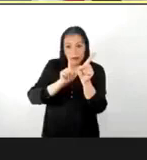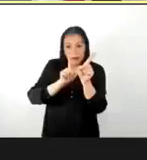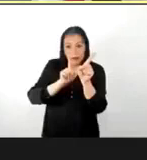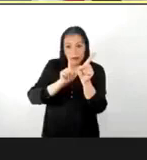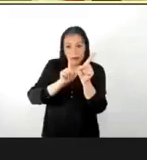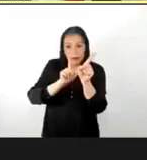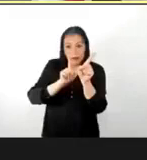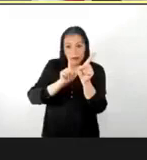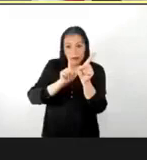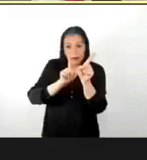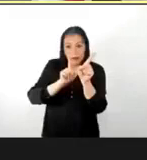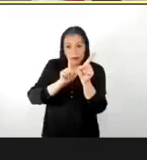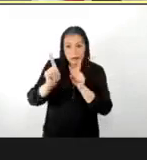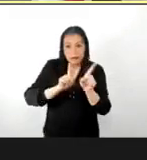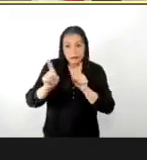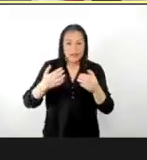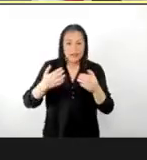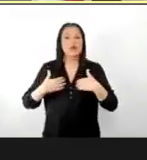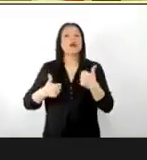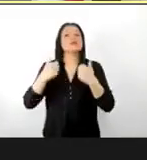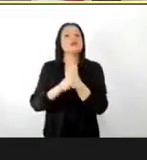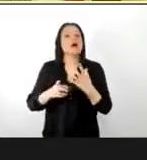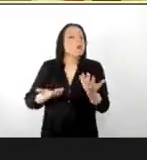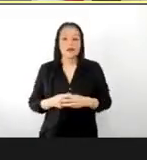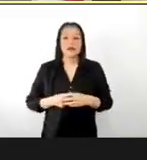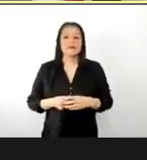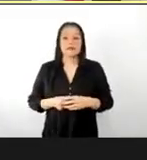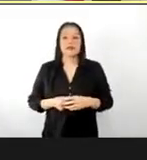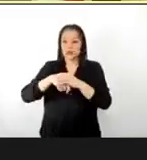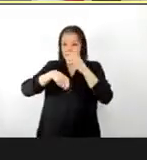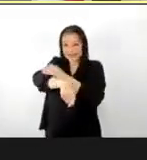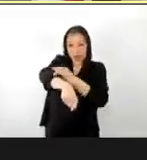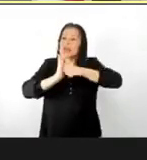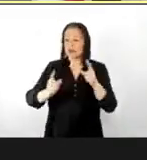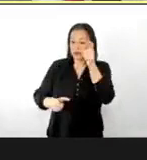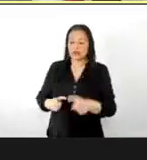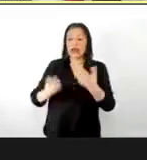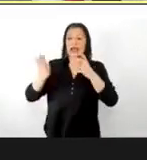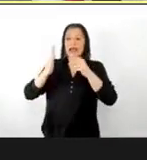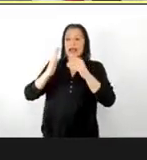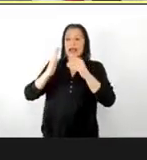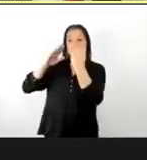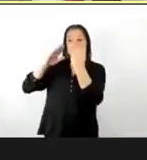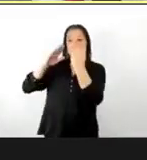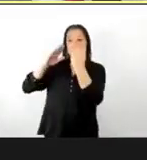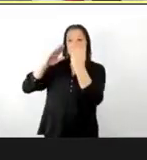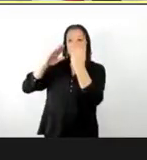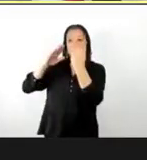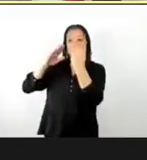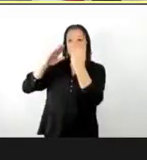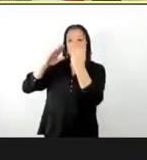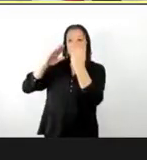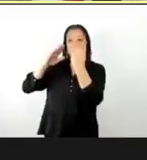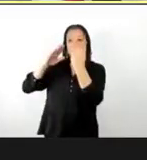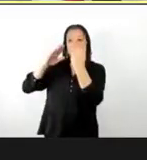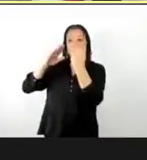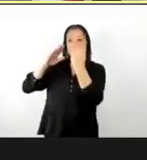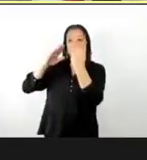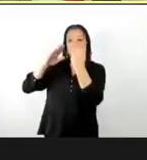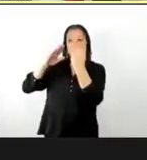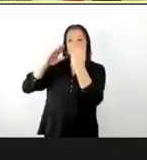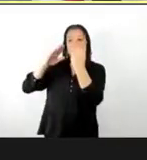células y así entra. Esto es como una llave. Cuando uno entra a su casa y pone la llave en la chapa para abrir la puerta, igualito. Esto